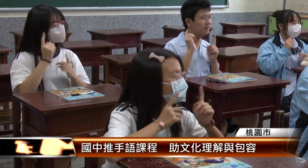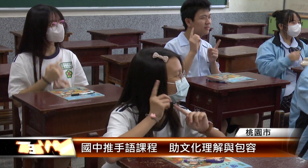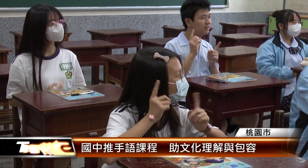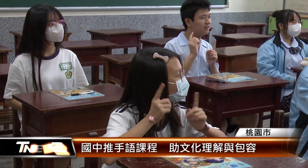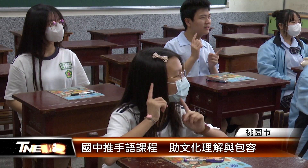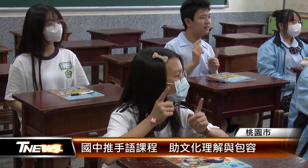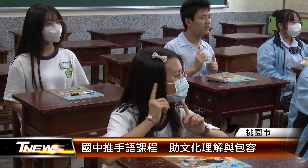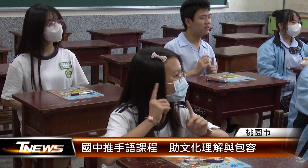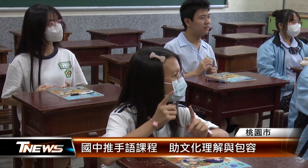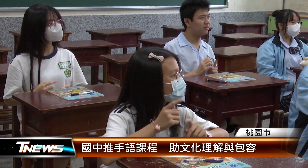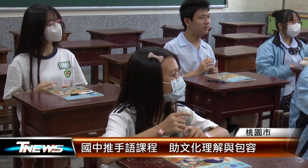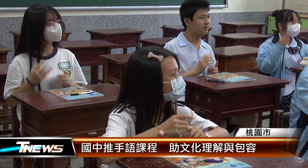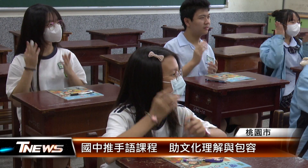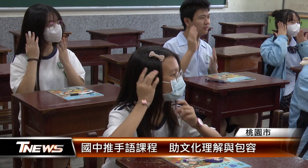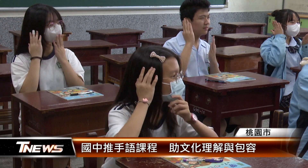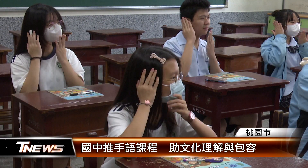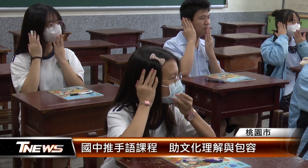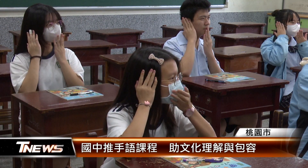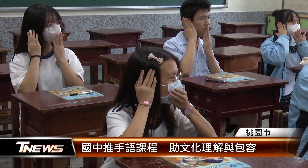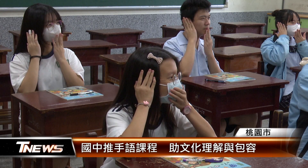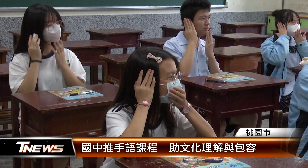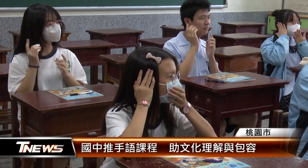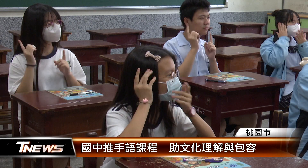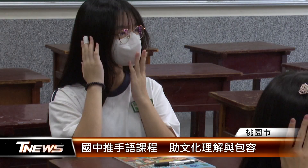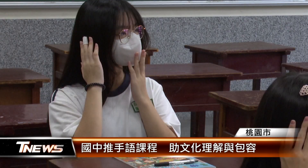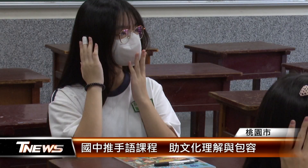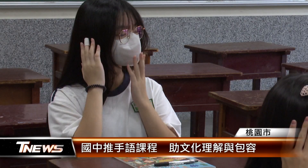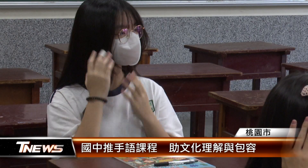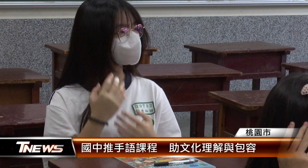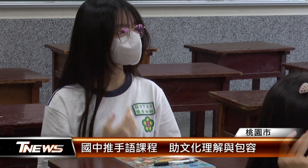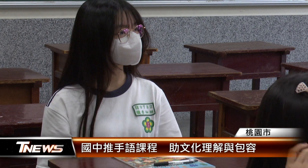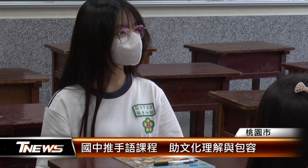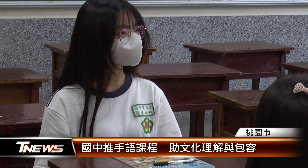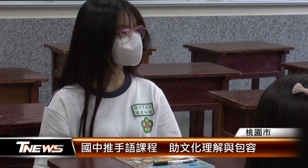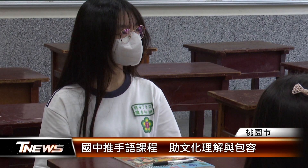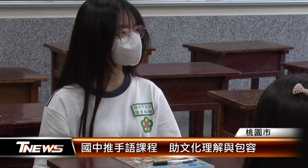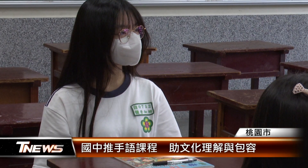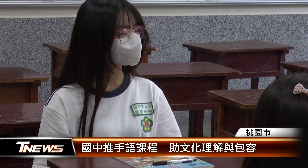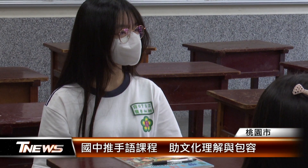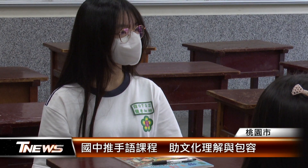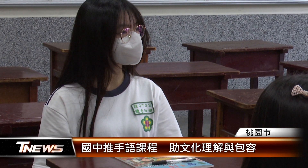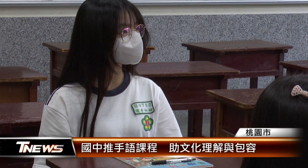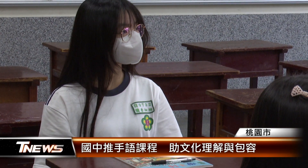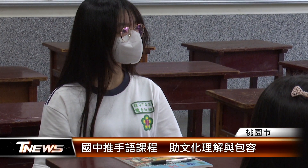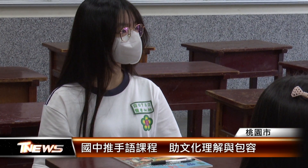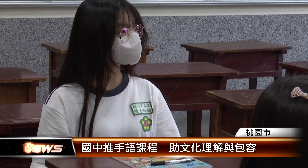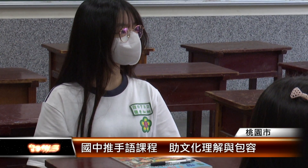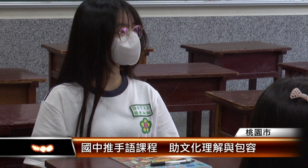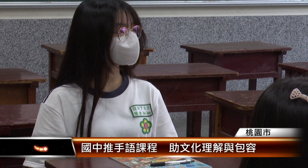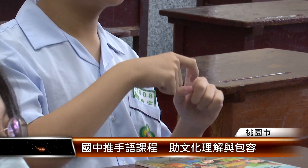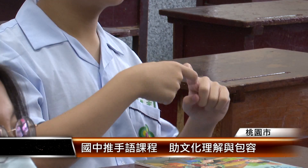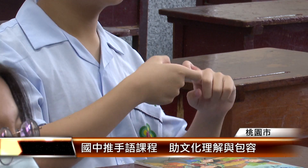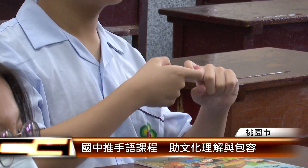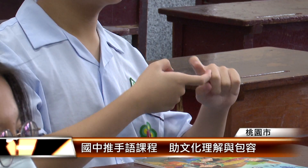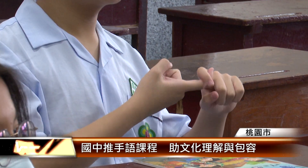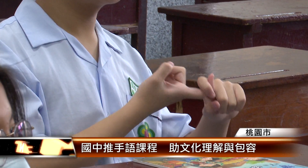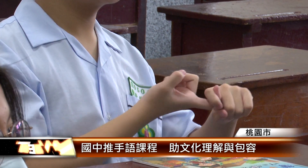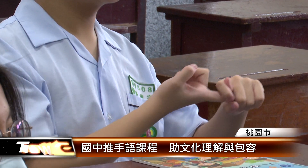引许多对手语有兴趣的学生加入。目前开设9个班，采小班制教学，希望培养孩子具备